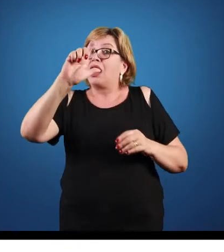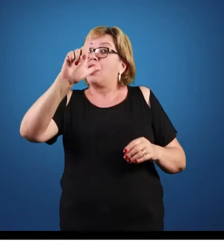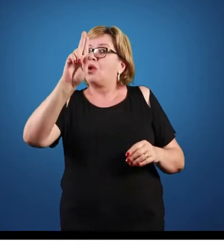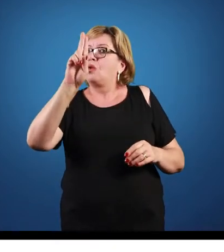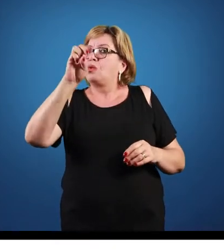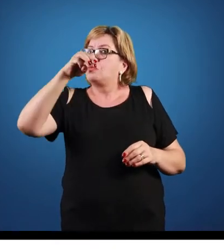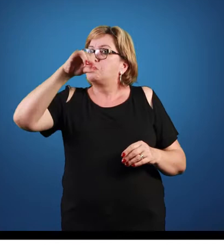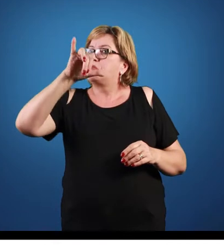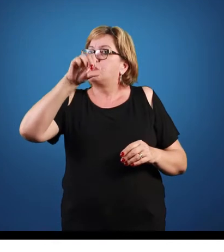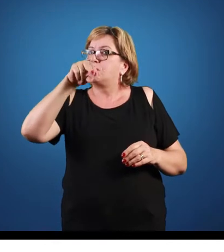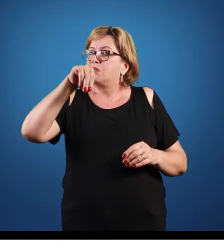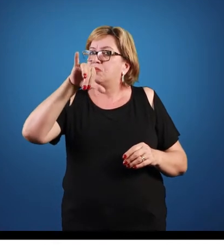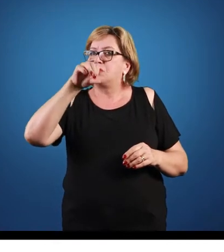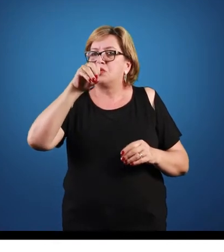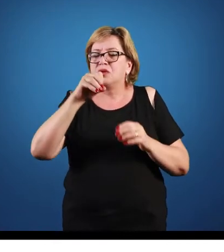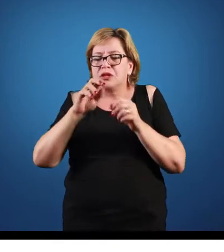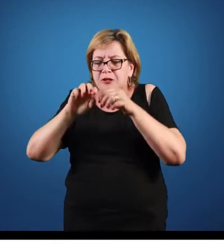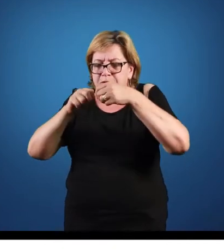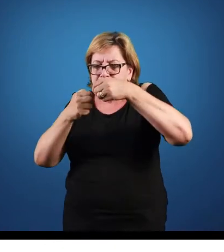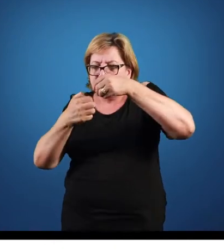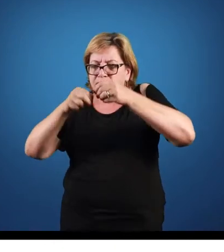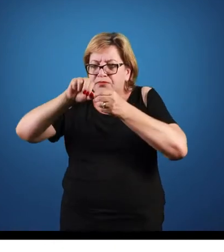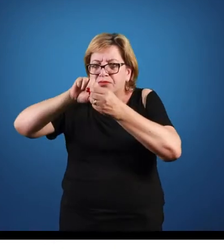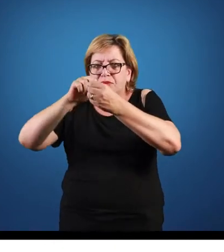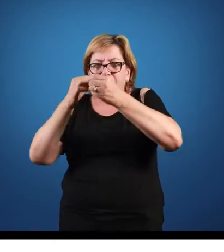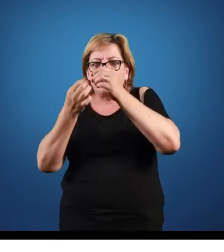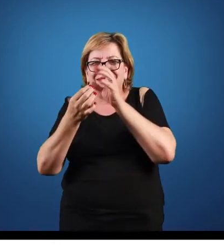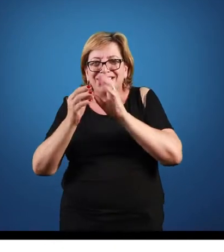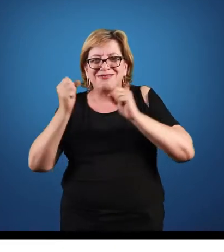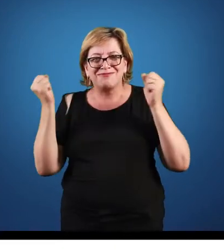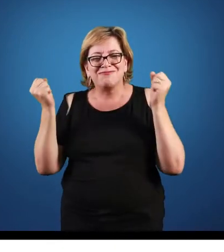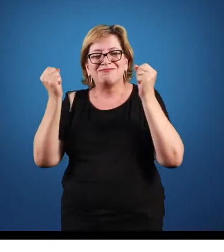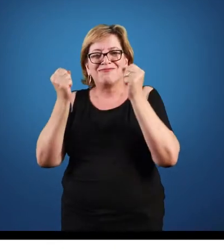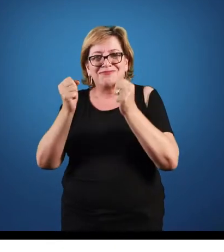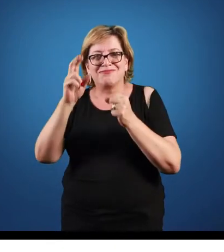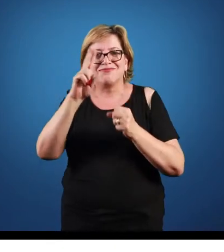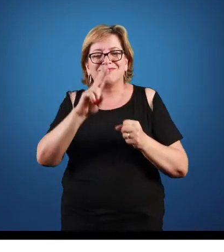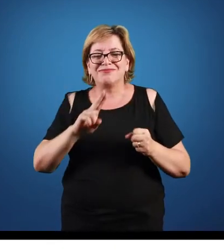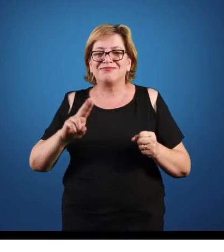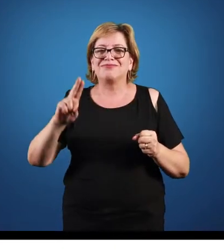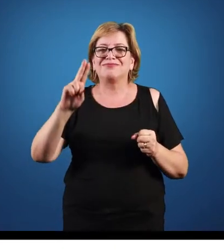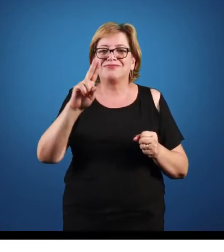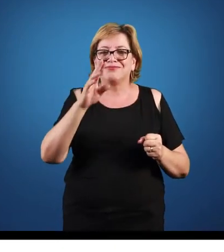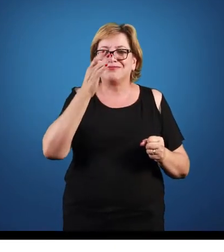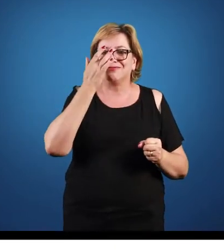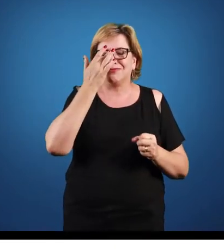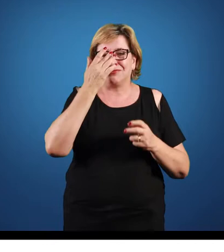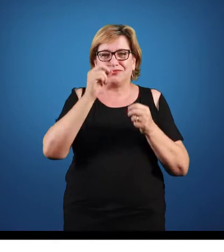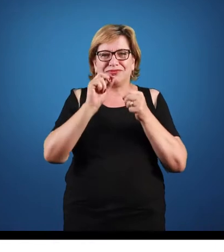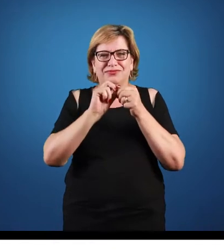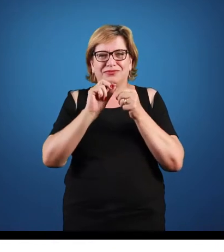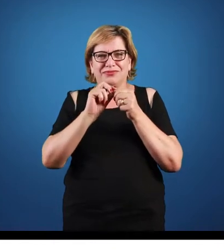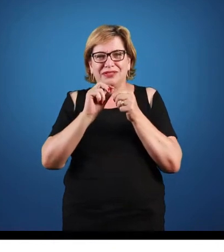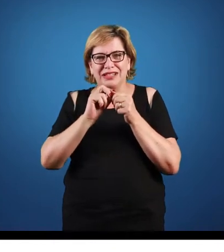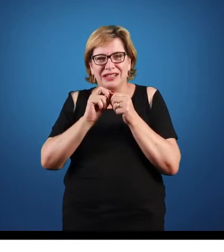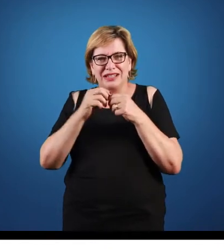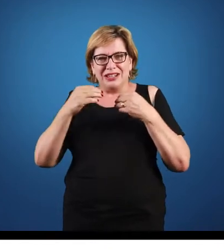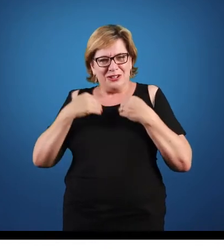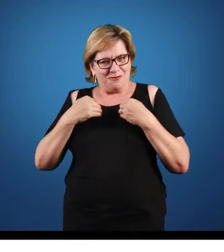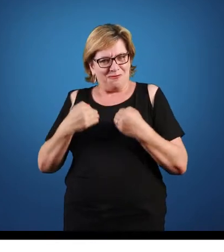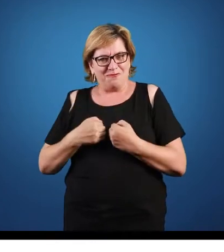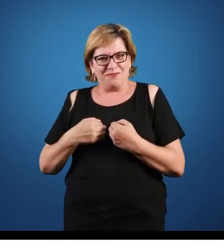você não pode fazer muita fricção com ele porque ele arrebenta de alumínio ele aguenta bastante então pra fazer o esqueleto